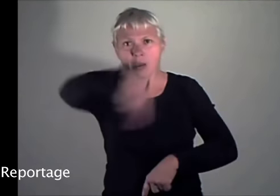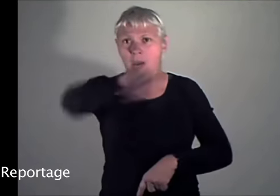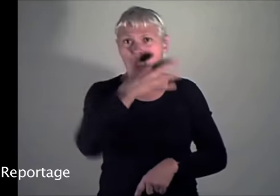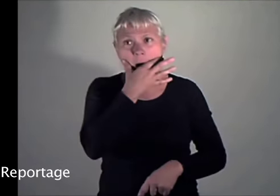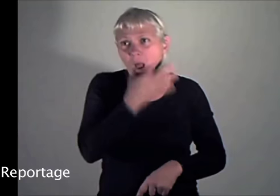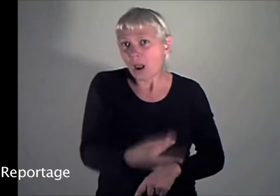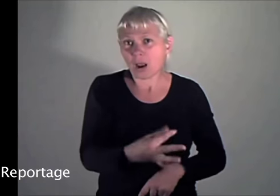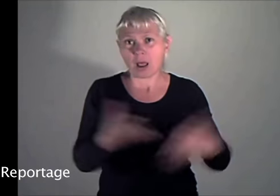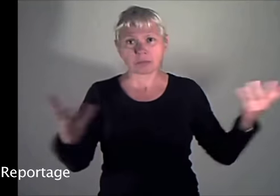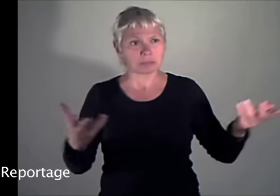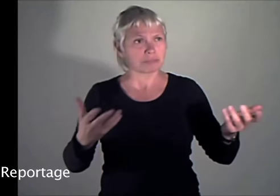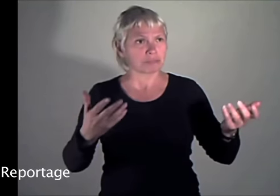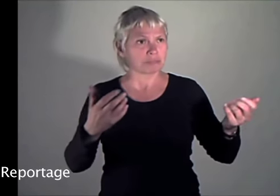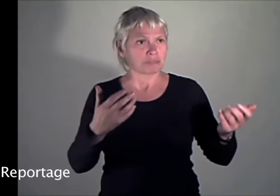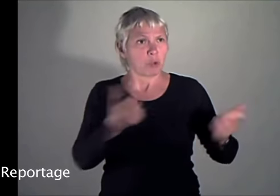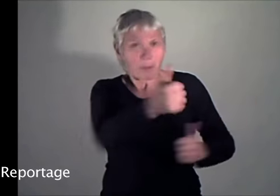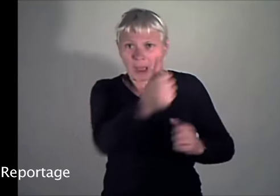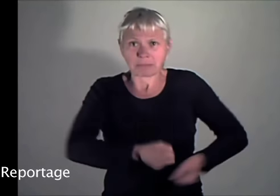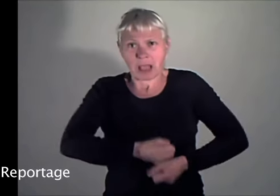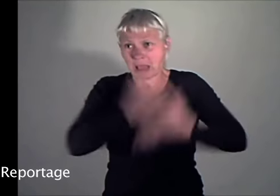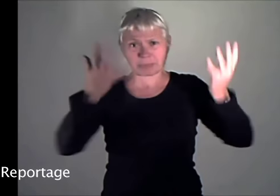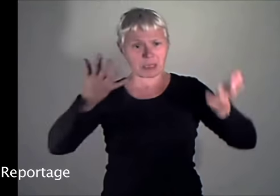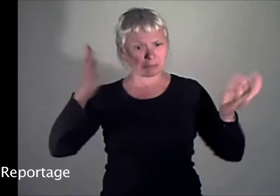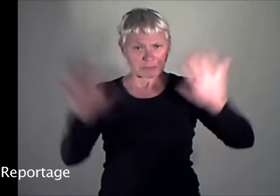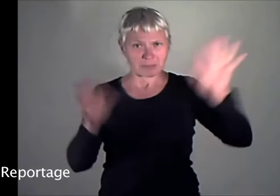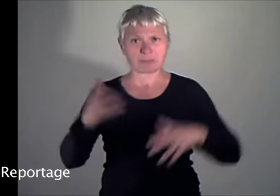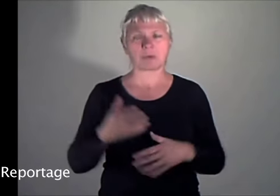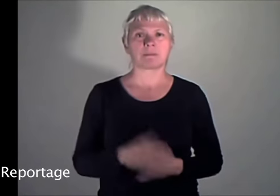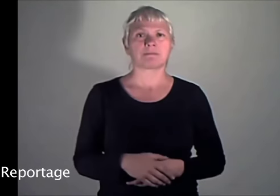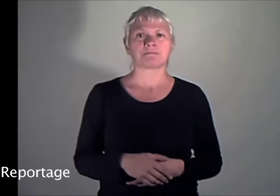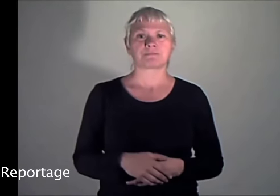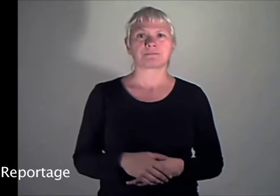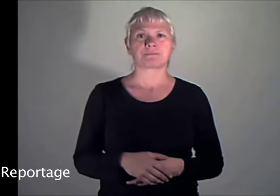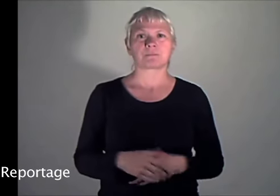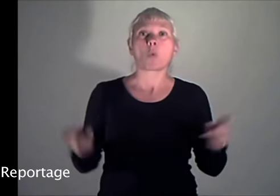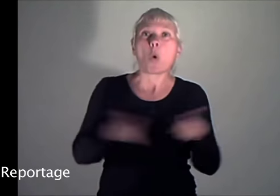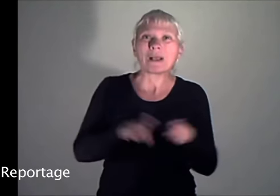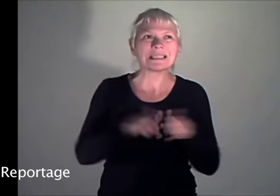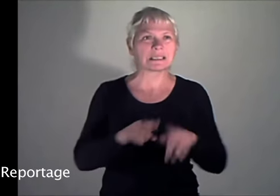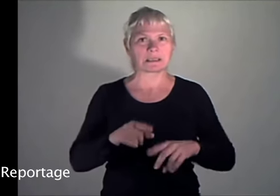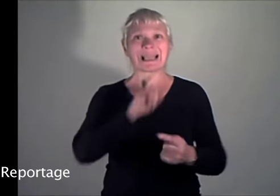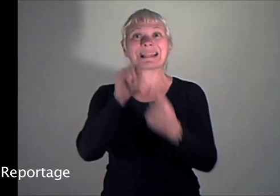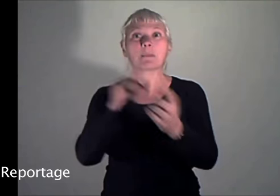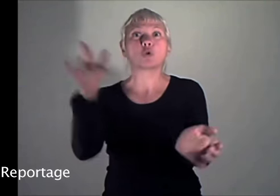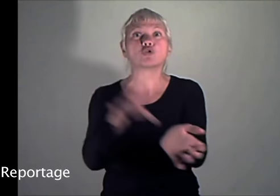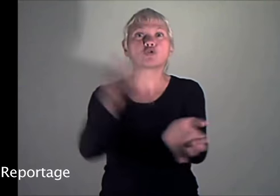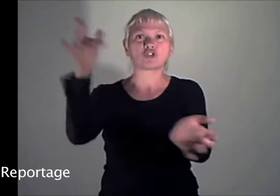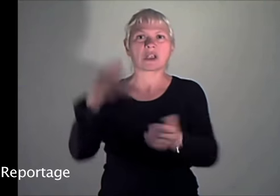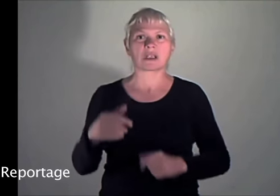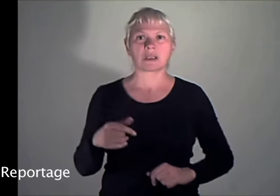les gens ils sont hyper à l'aise, quoi. Ils arrivent à exprimer plein de choses. Et puis toucher, le toucher, je veux dire, on se dit oh là